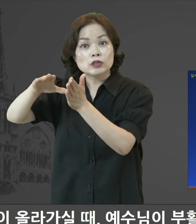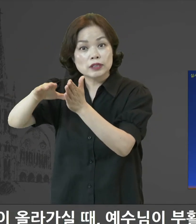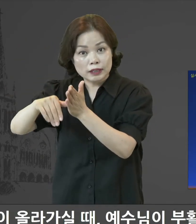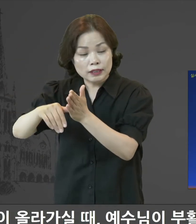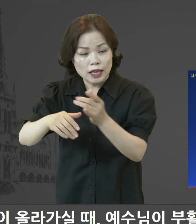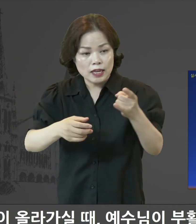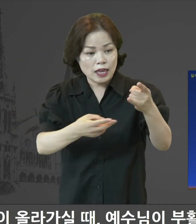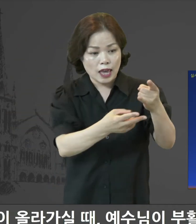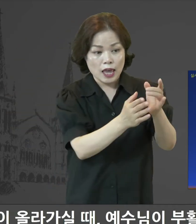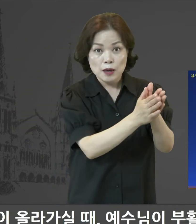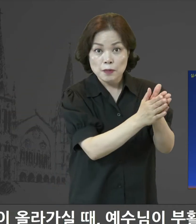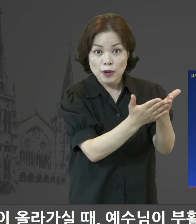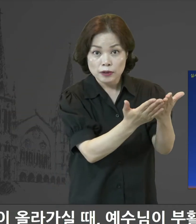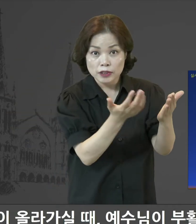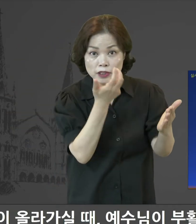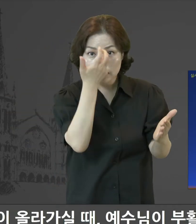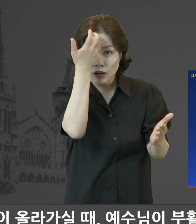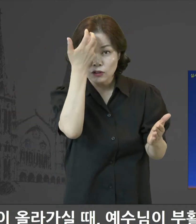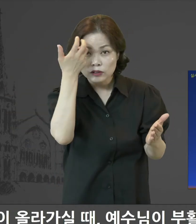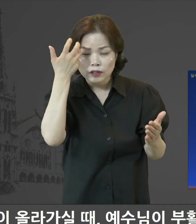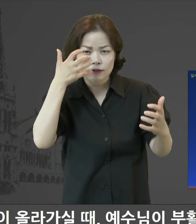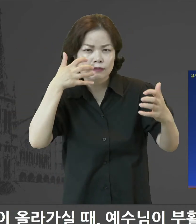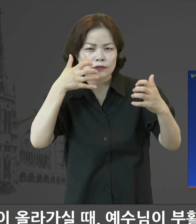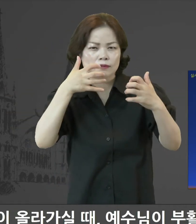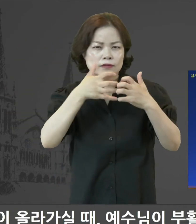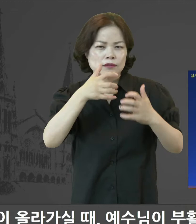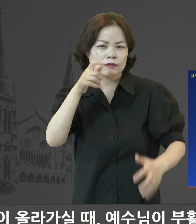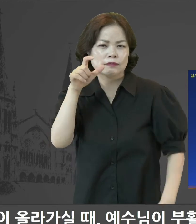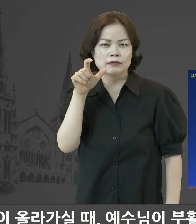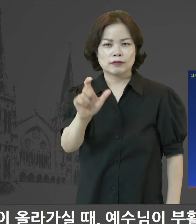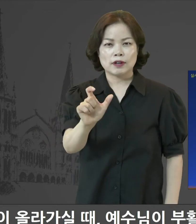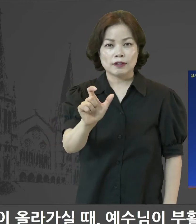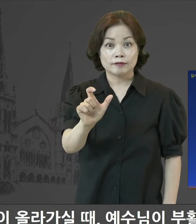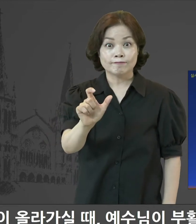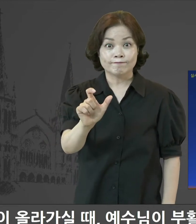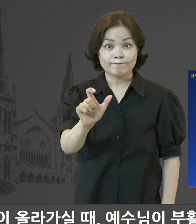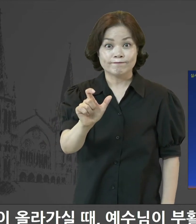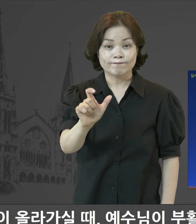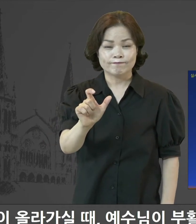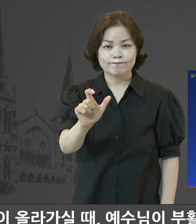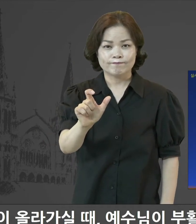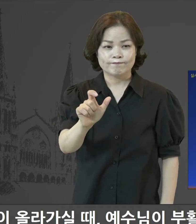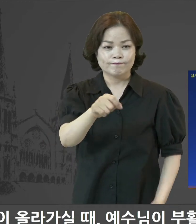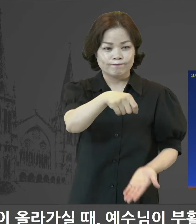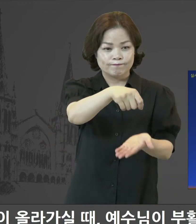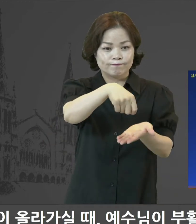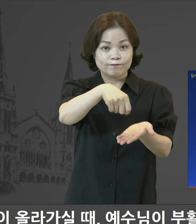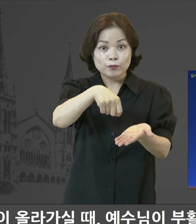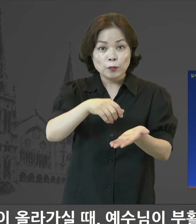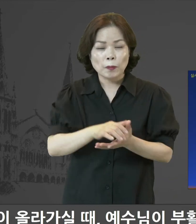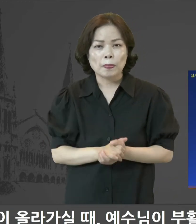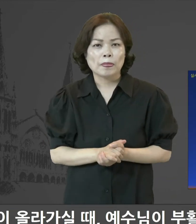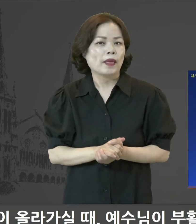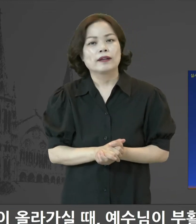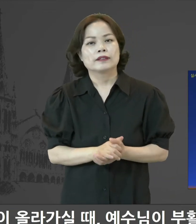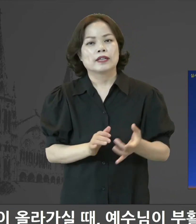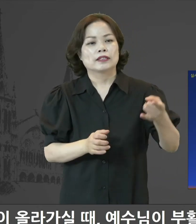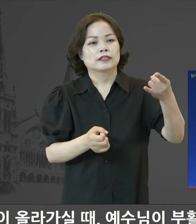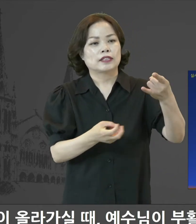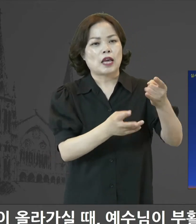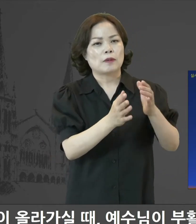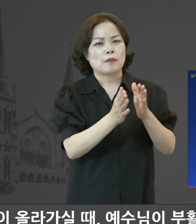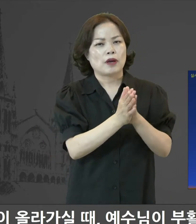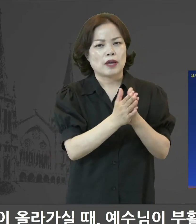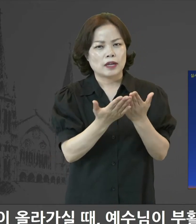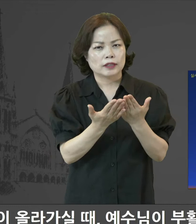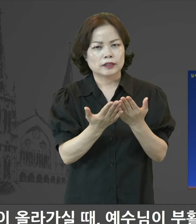보면 에베소서가 영적 전투가 아주 강한 이 서신이거든요. 에베소서 2장에 보면 공중